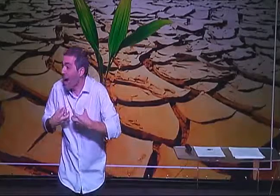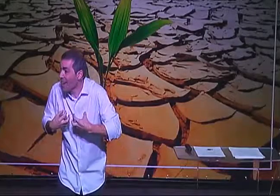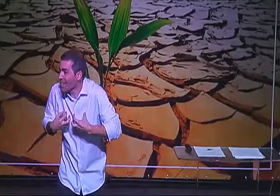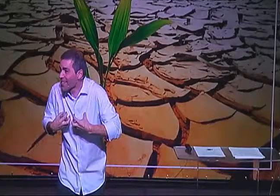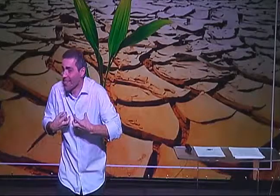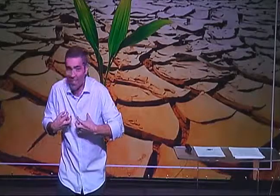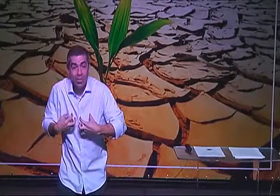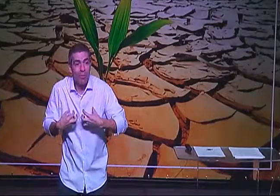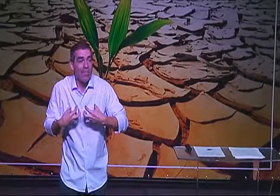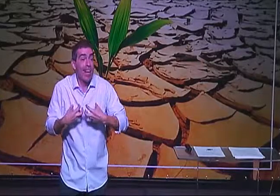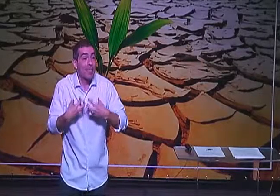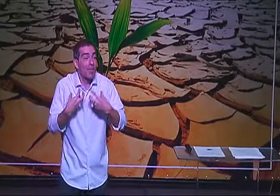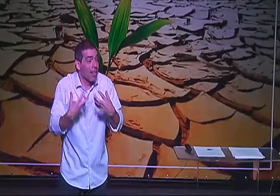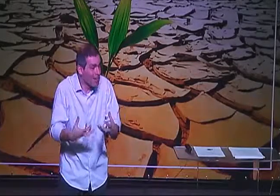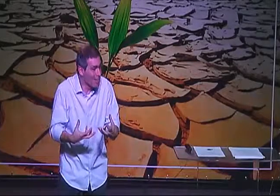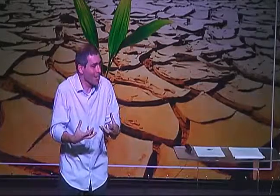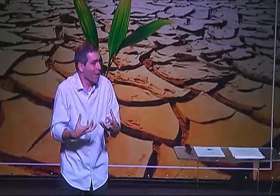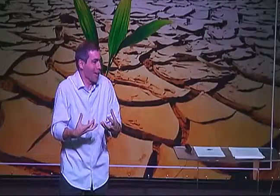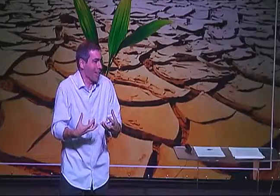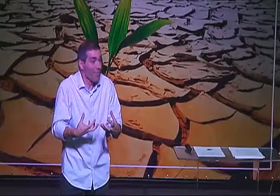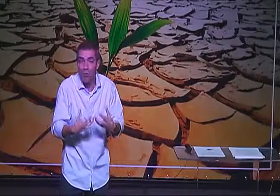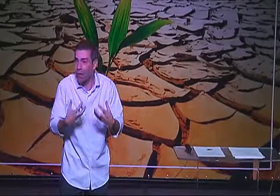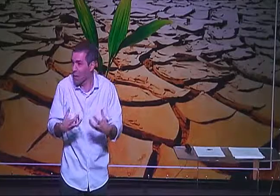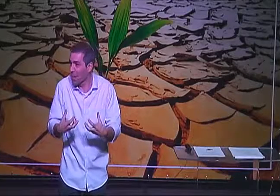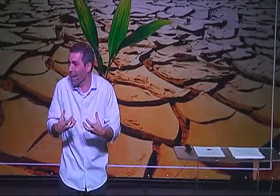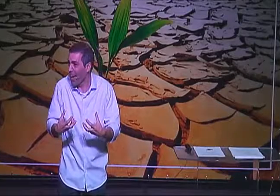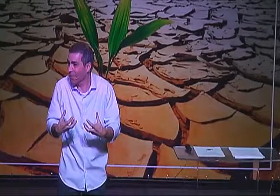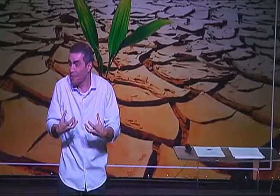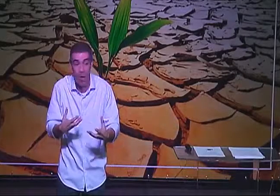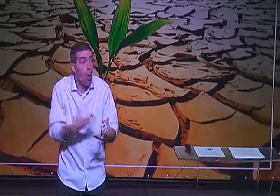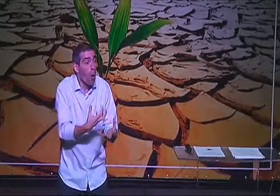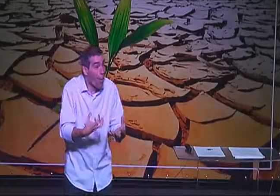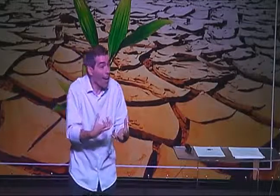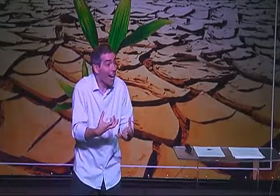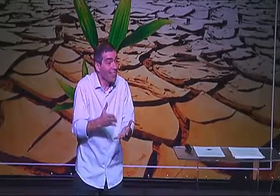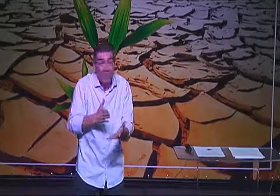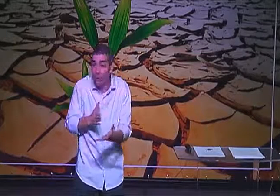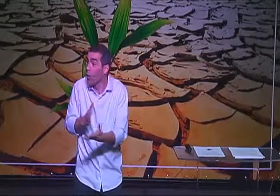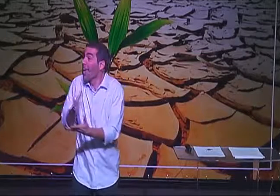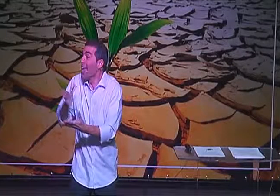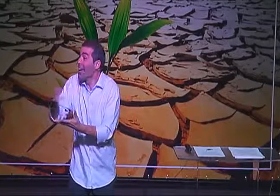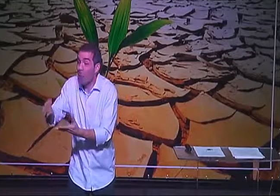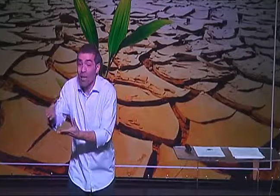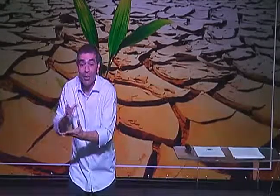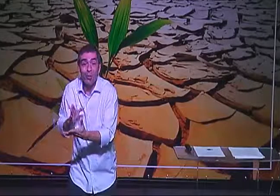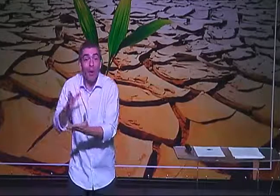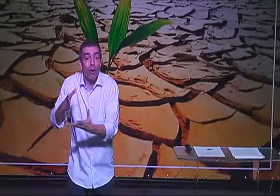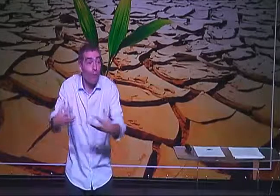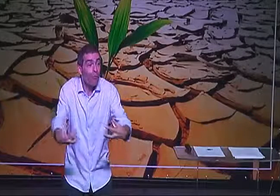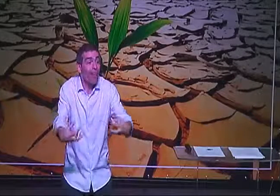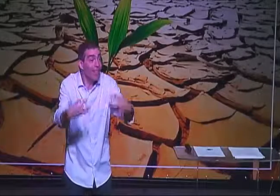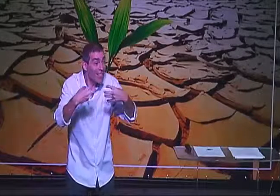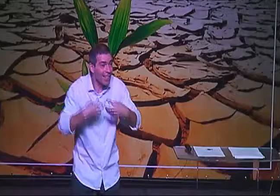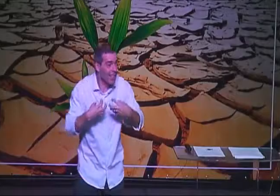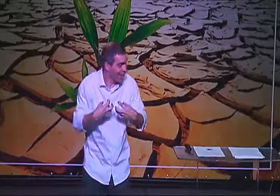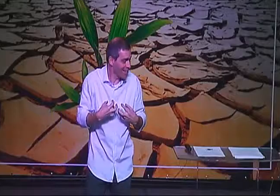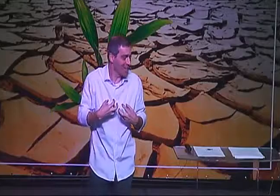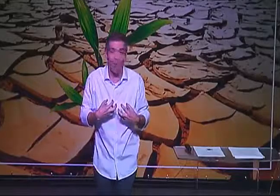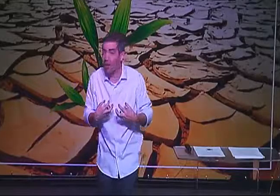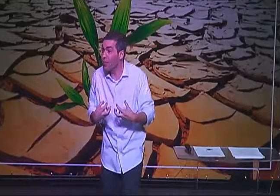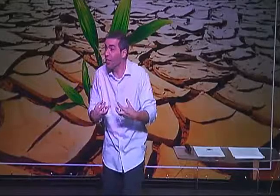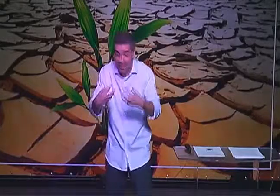capaz de me dá esperança pra me livrar do pecado o pecado então em começa a tomar confiança